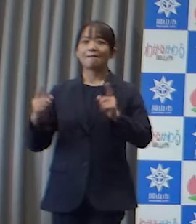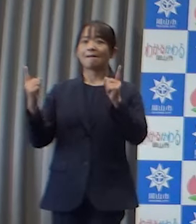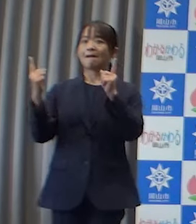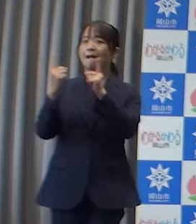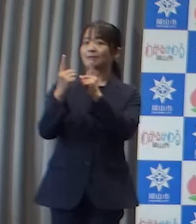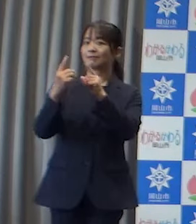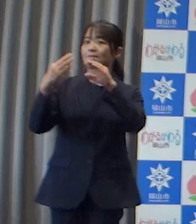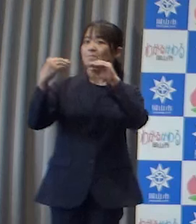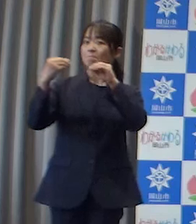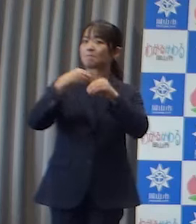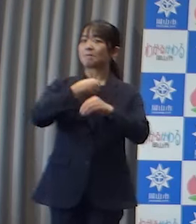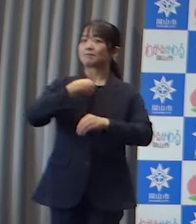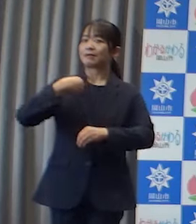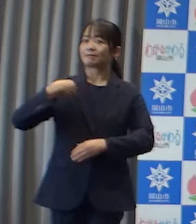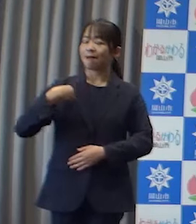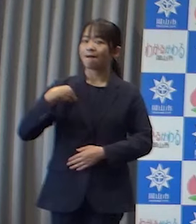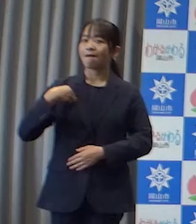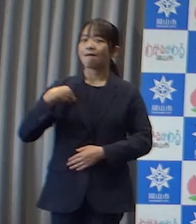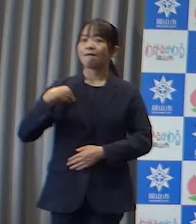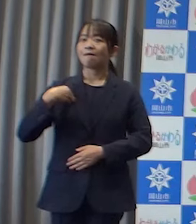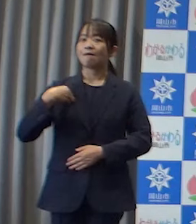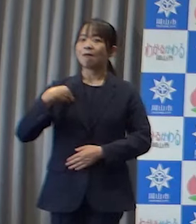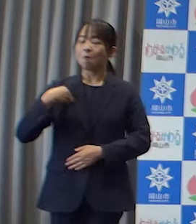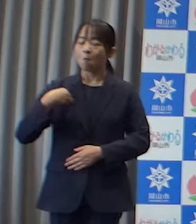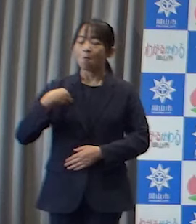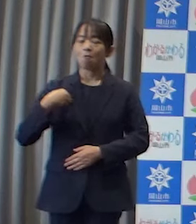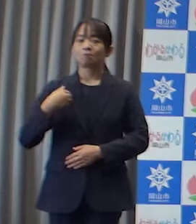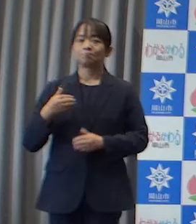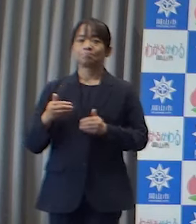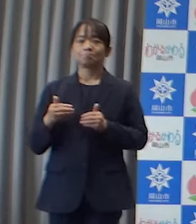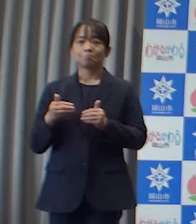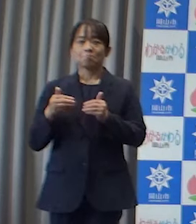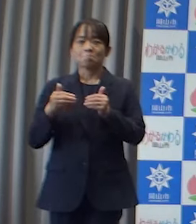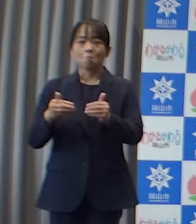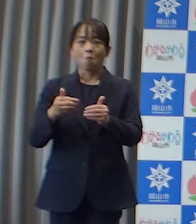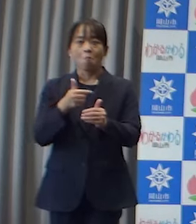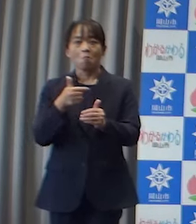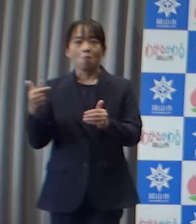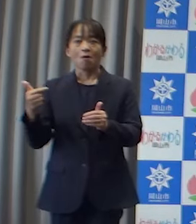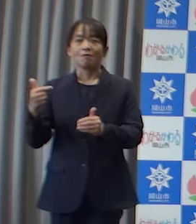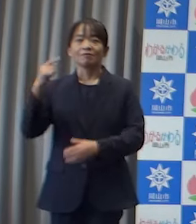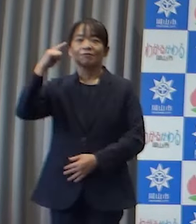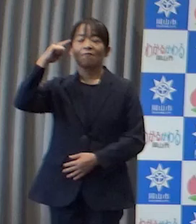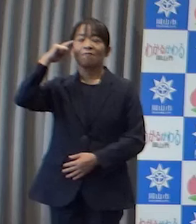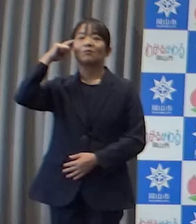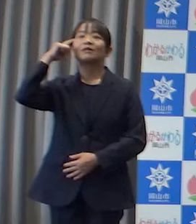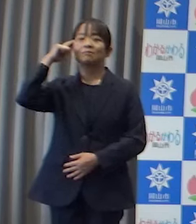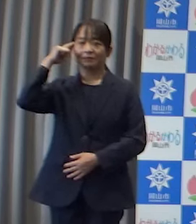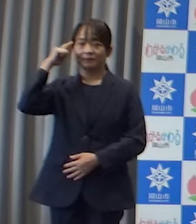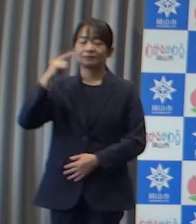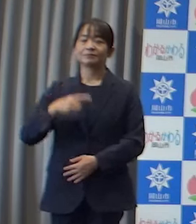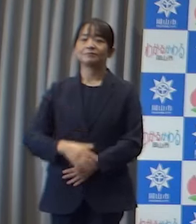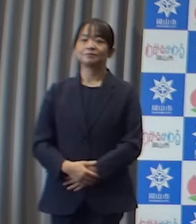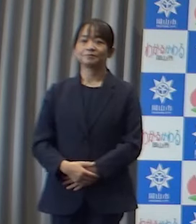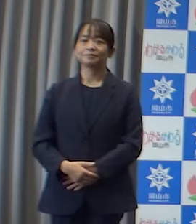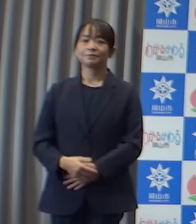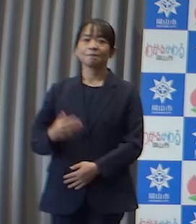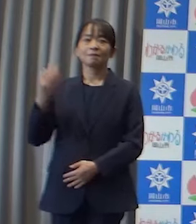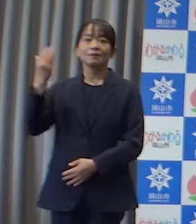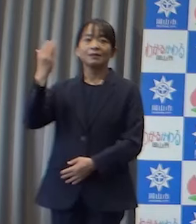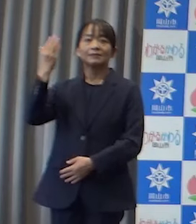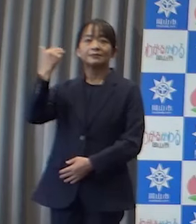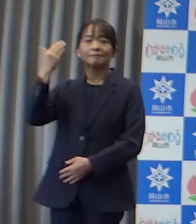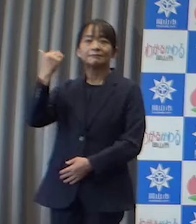な進歩だろうというように思います。だからこの前の会が悪かったと